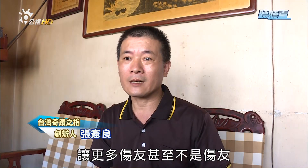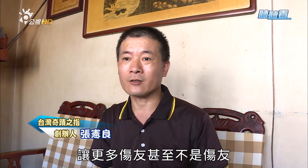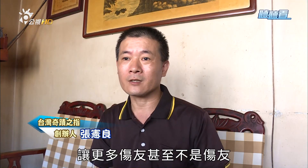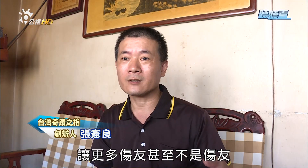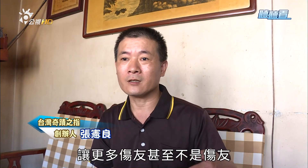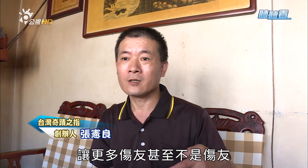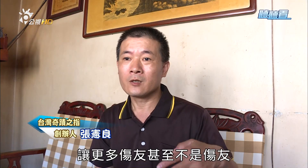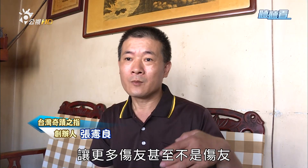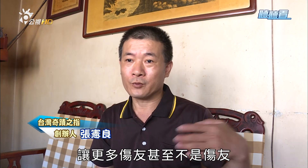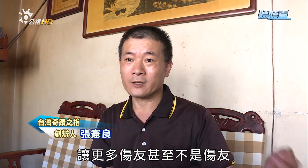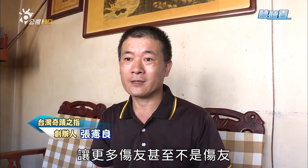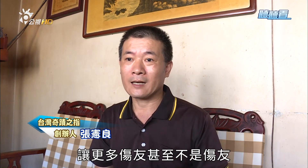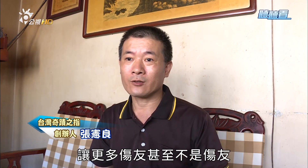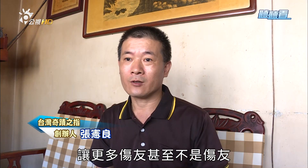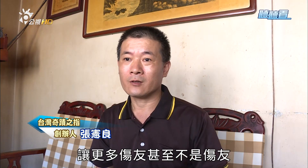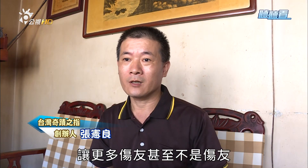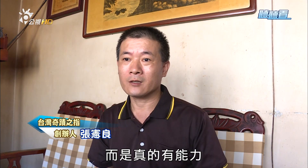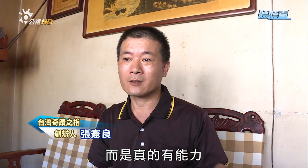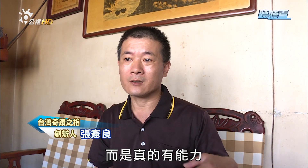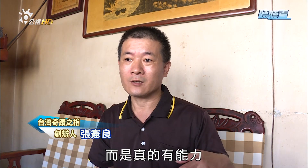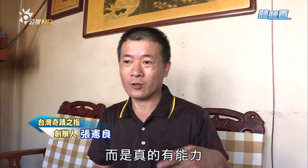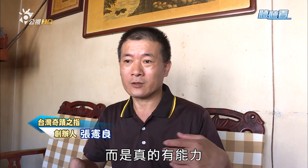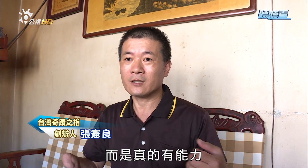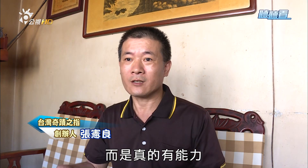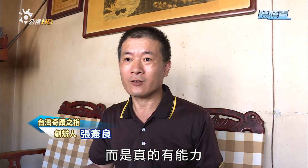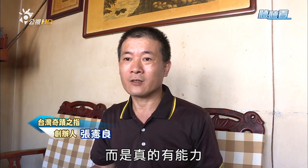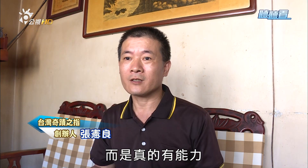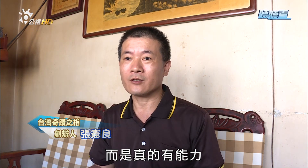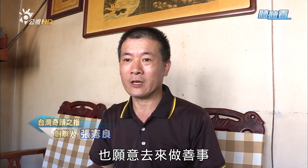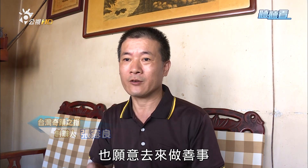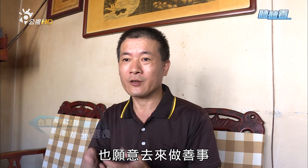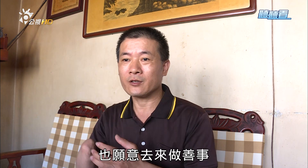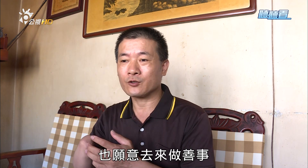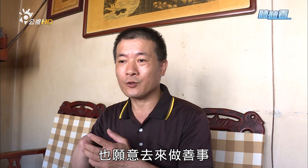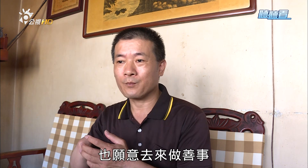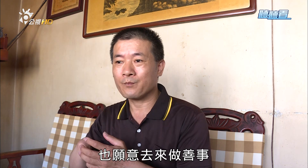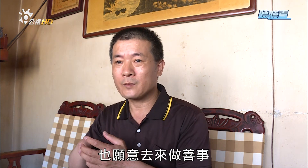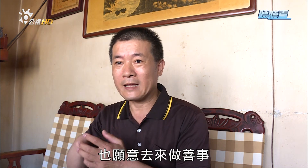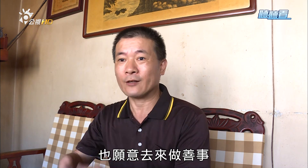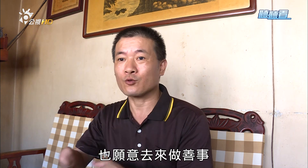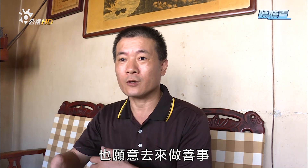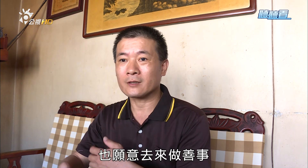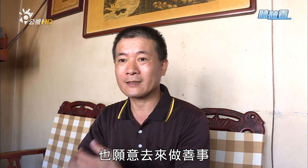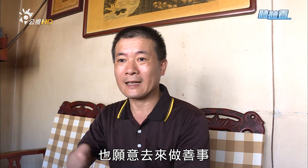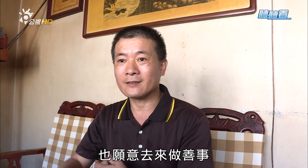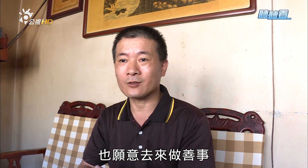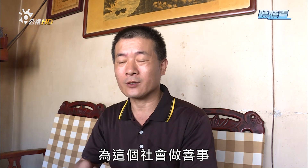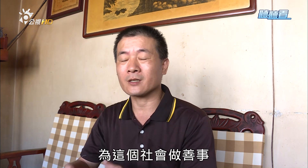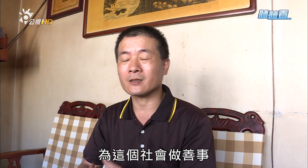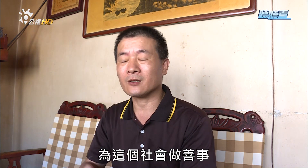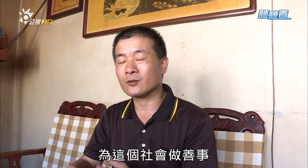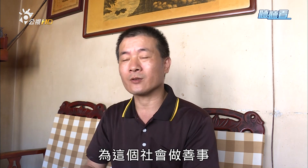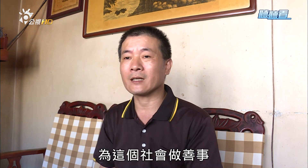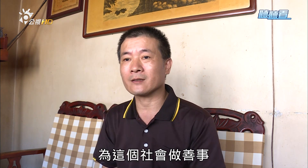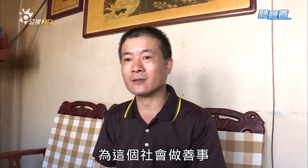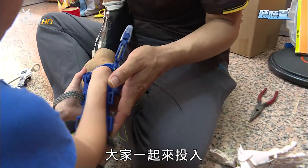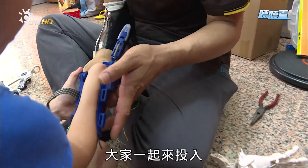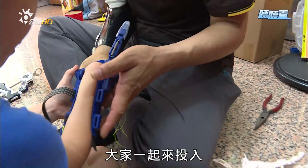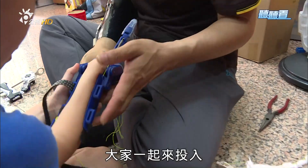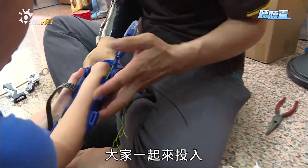友，甚至不是商友，而是有真的有能力，也愿意去来做善事，为这个社会做善事，大家一起